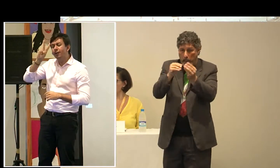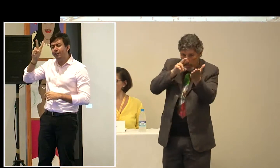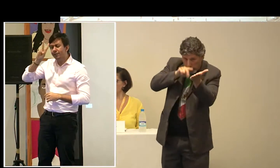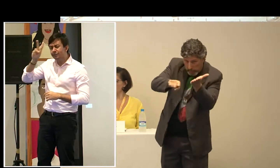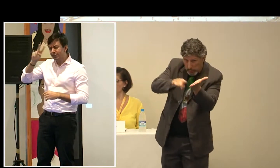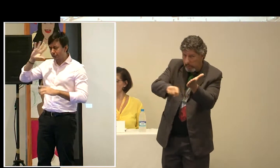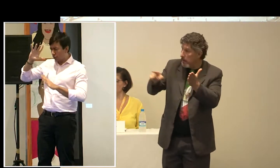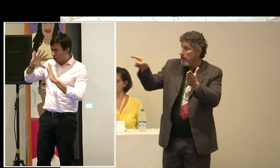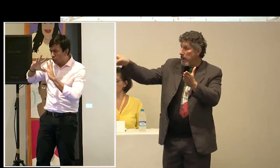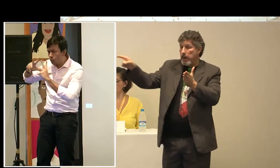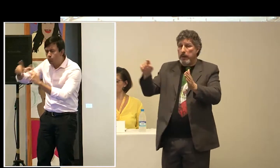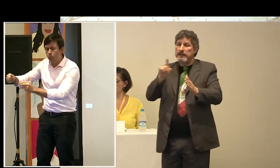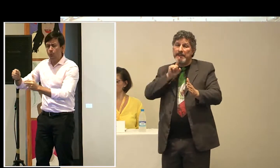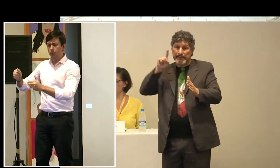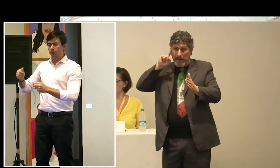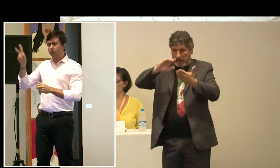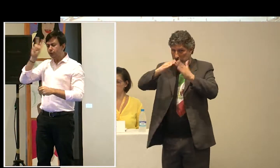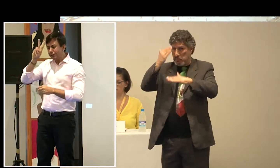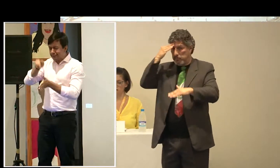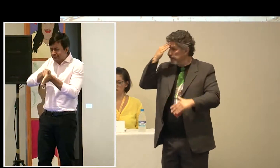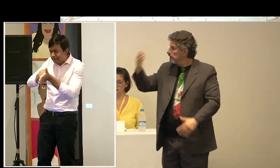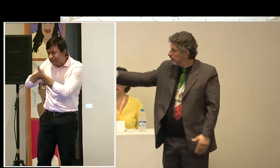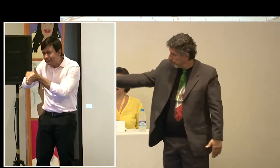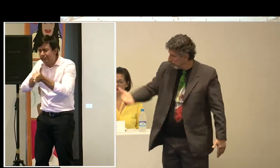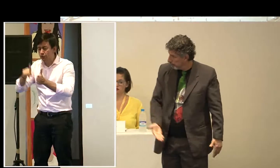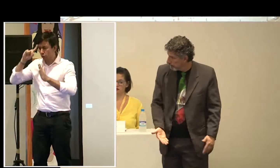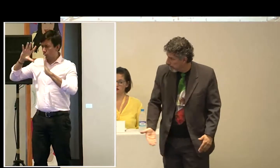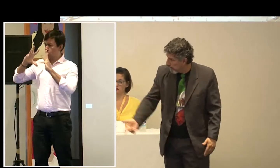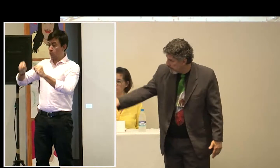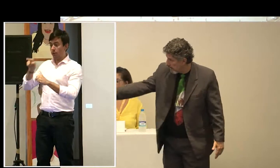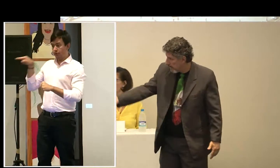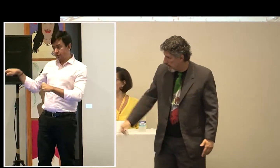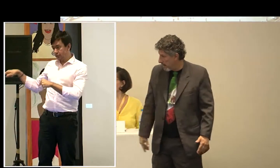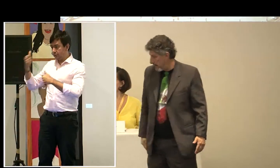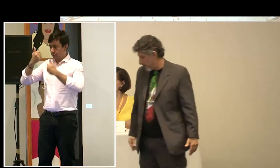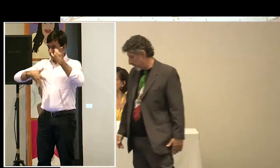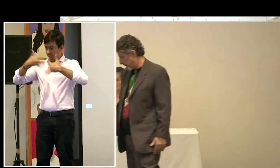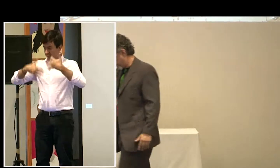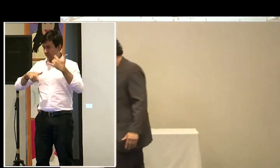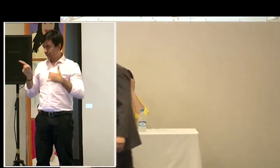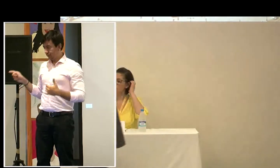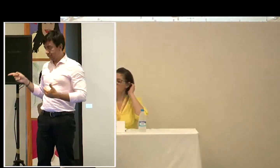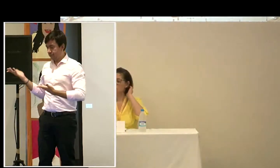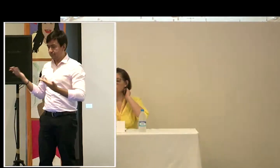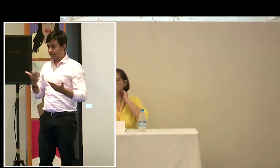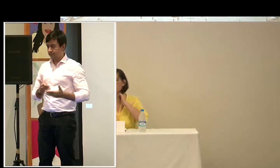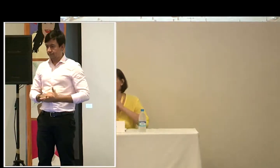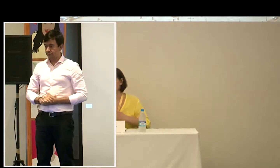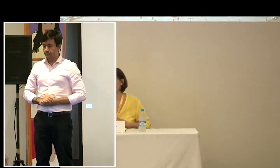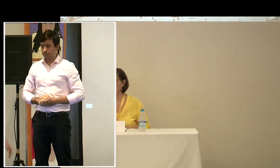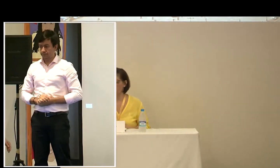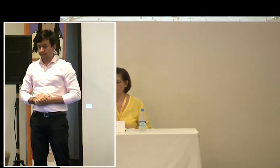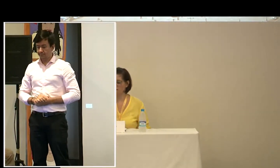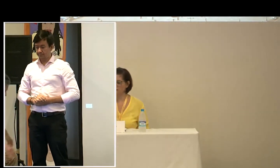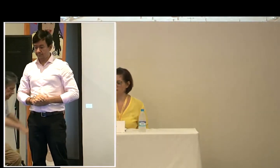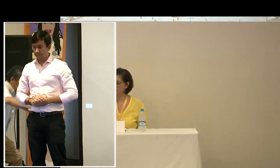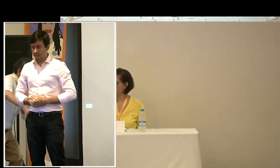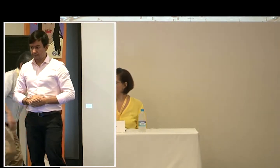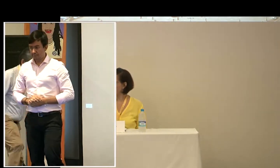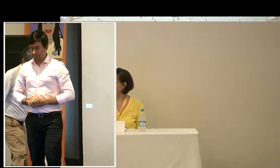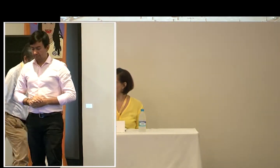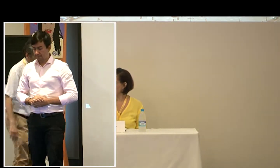Um amigo veio comigo e eu tenho um amigo que estuda sobre as histórias desses